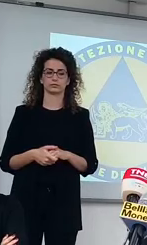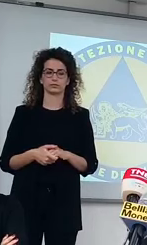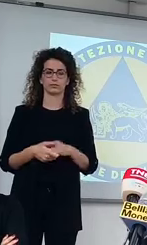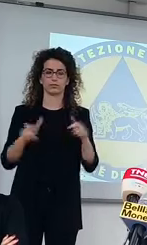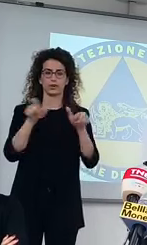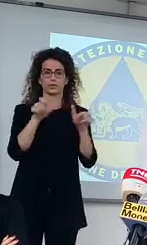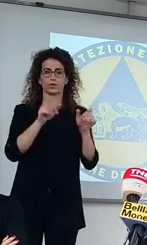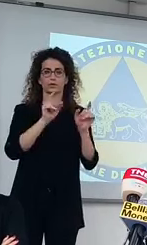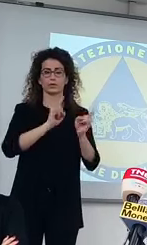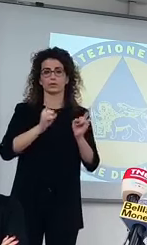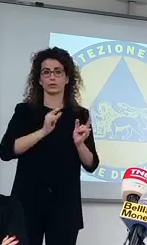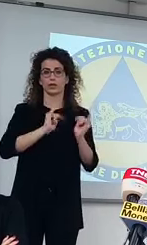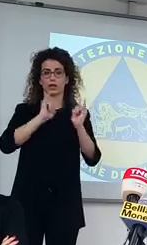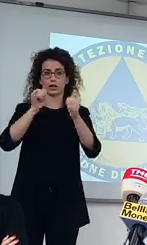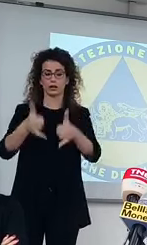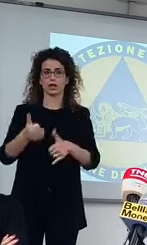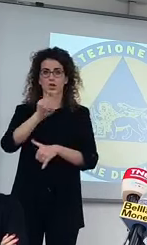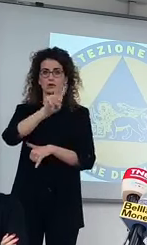Totale dei dimessi